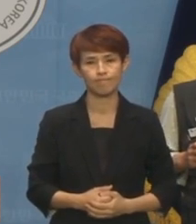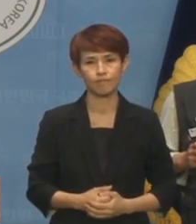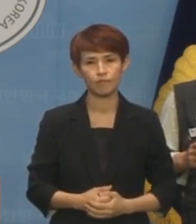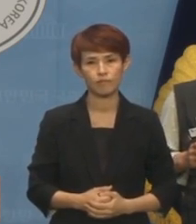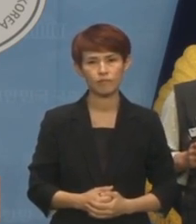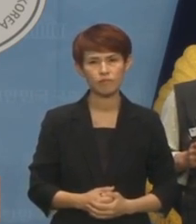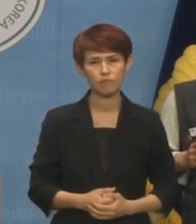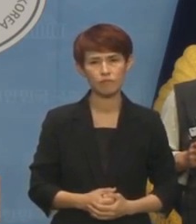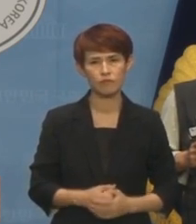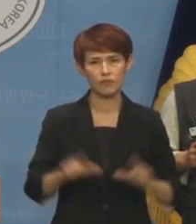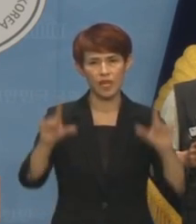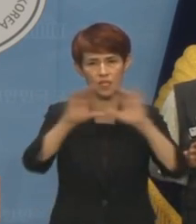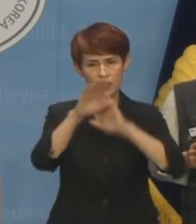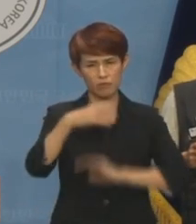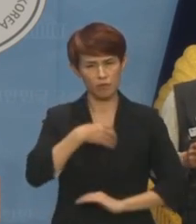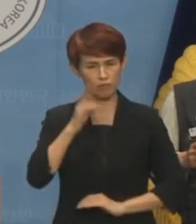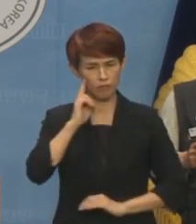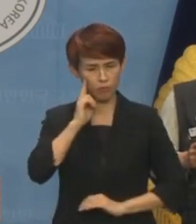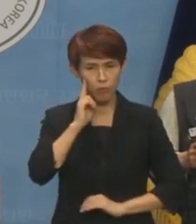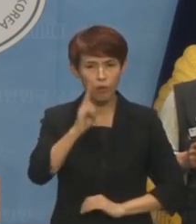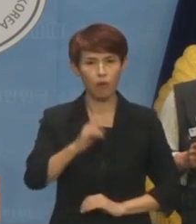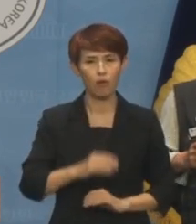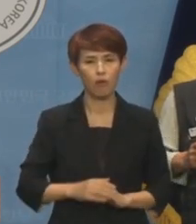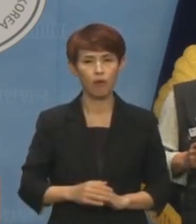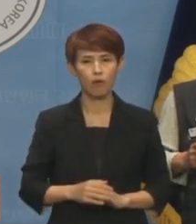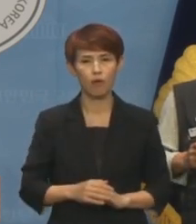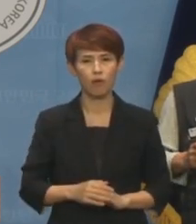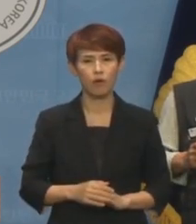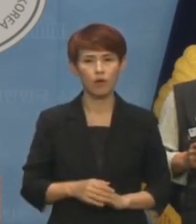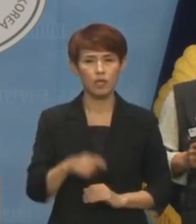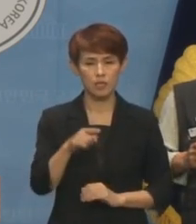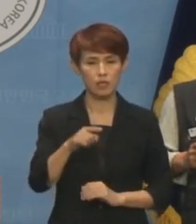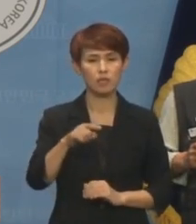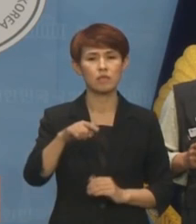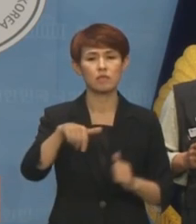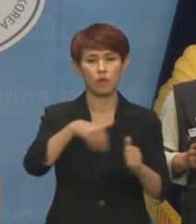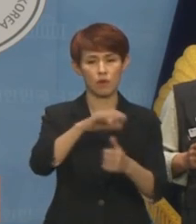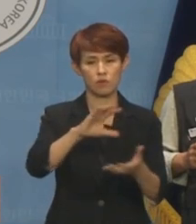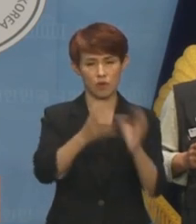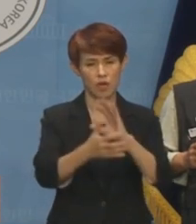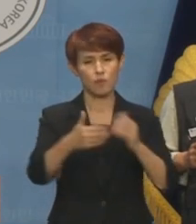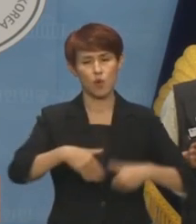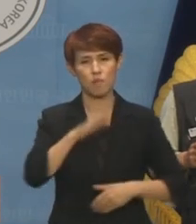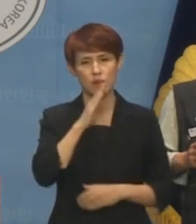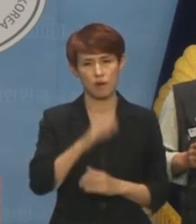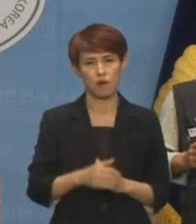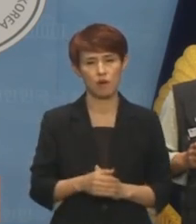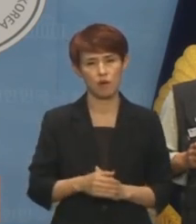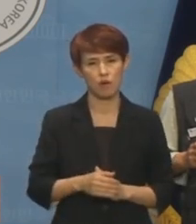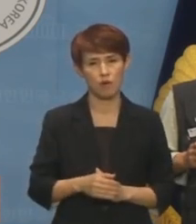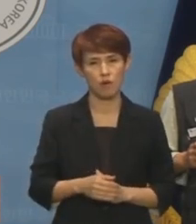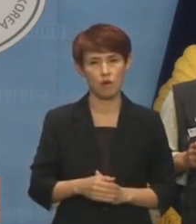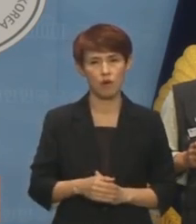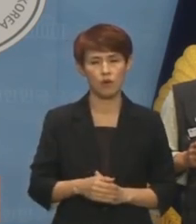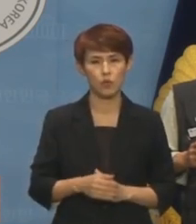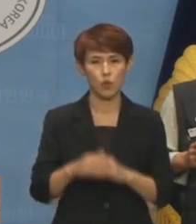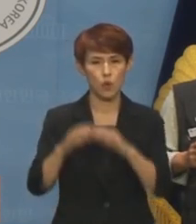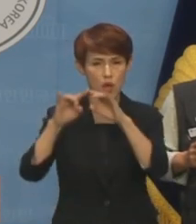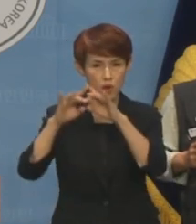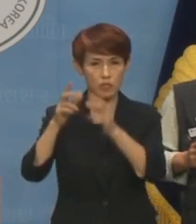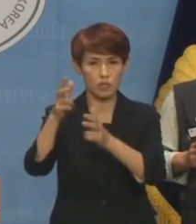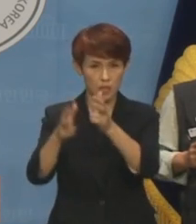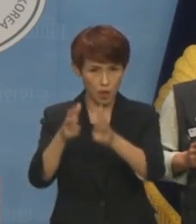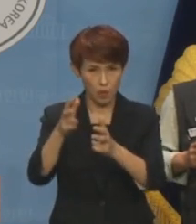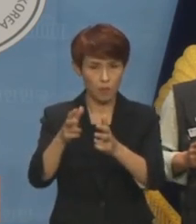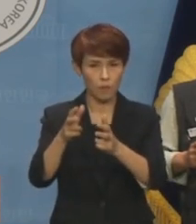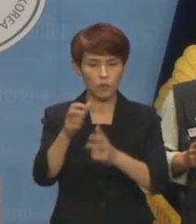날로 심각해지는 기후위기는 전환의 필요성을 웅변하고 있다. 화석연료, 에너지 산업뿐만 아니라